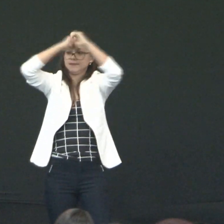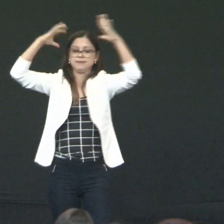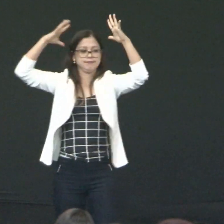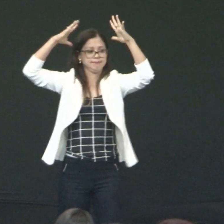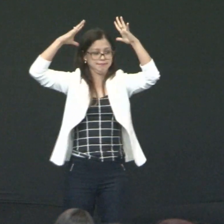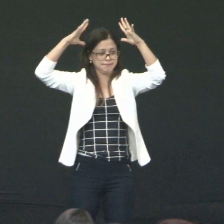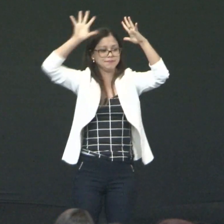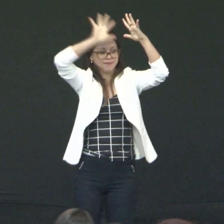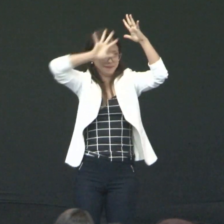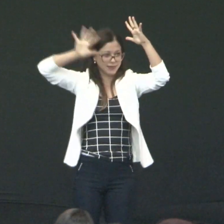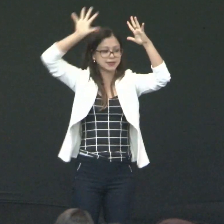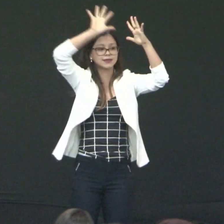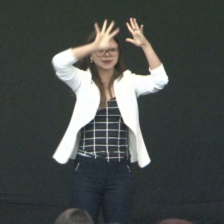fazer a tradução